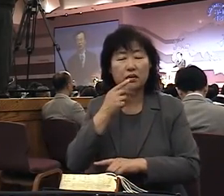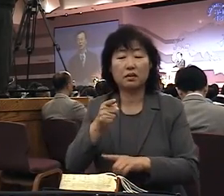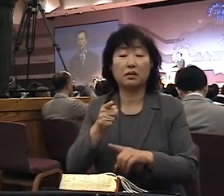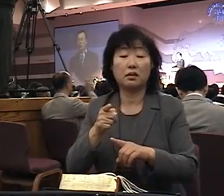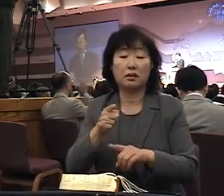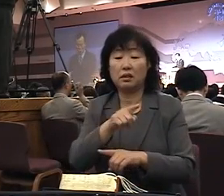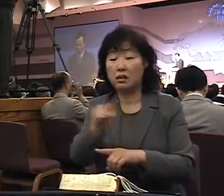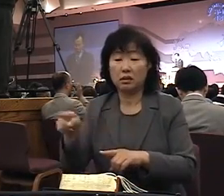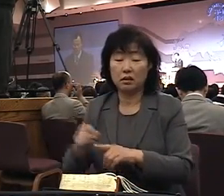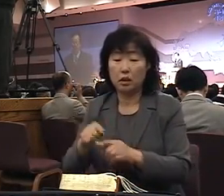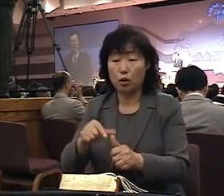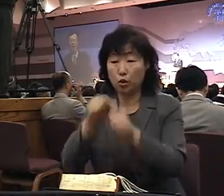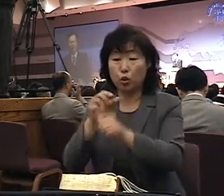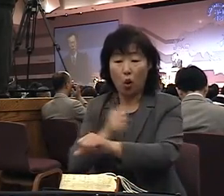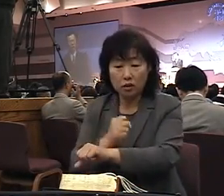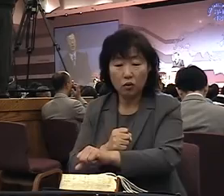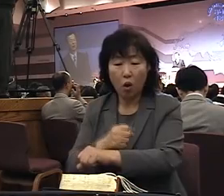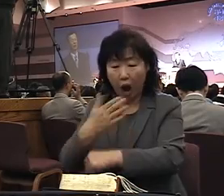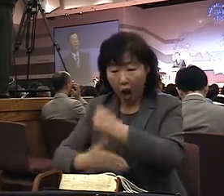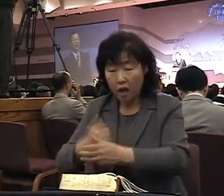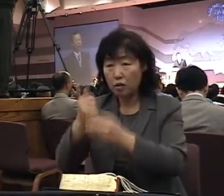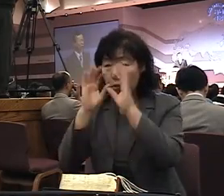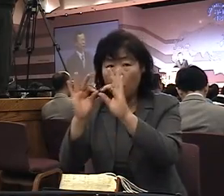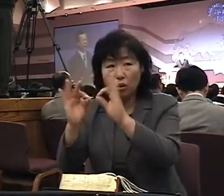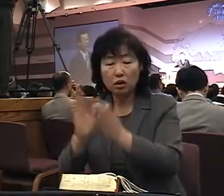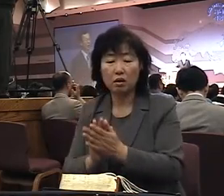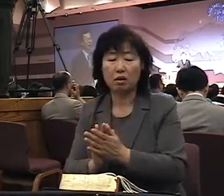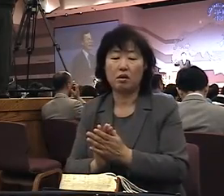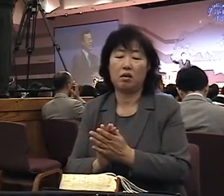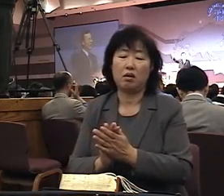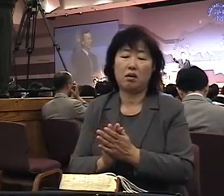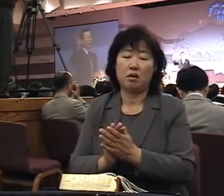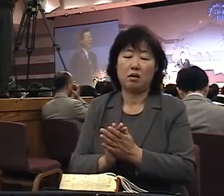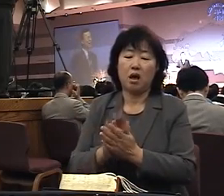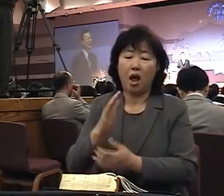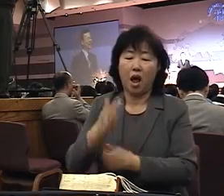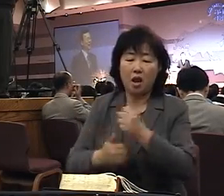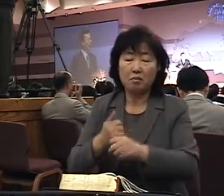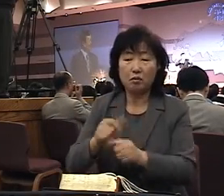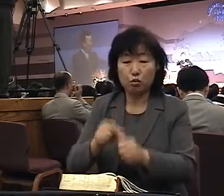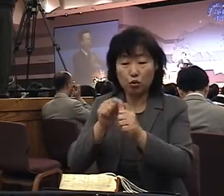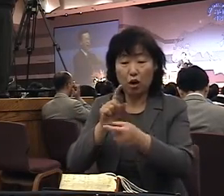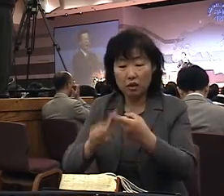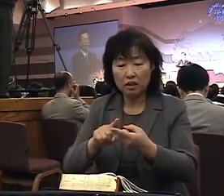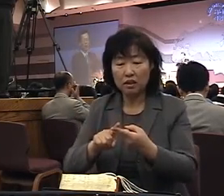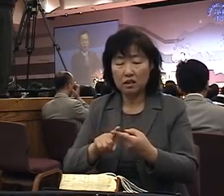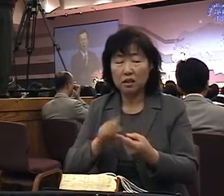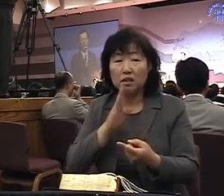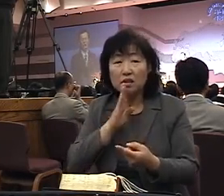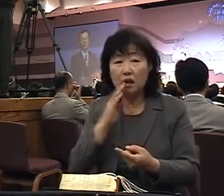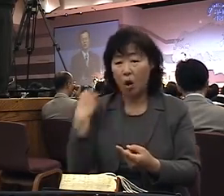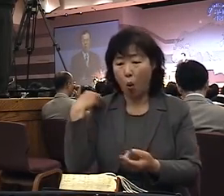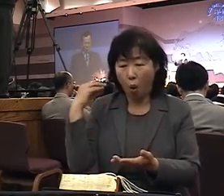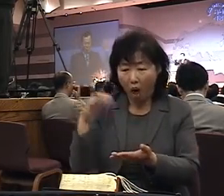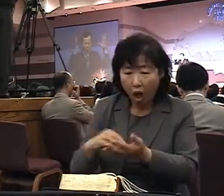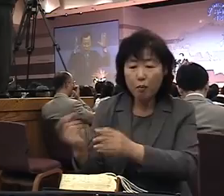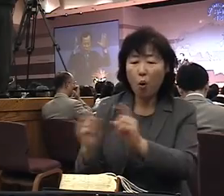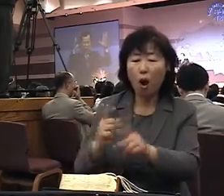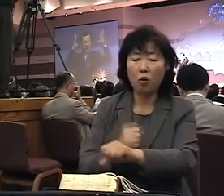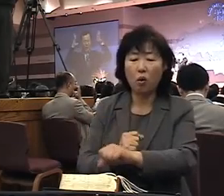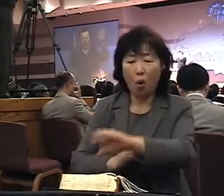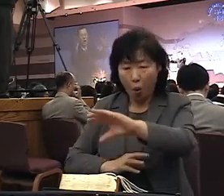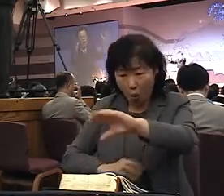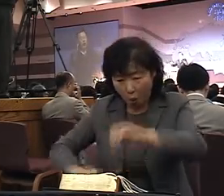그런데 그들을 구속하시는 하나님 보셨잖아요. 구속하시는데 그냥 구속하는 게 아닙니다. 회복하시고 역전하시어서